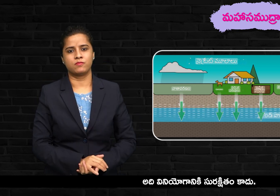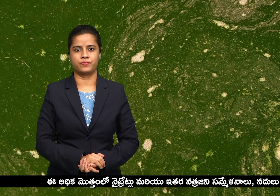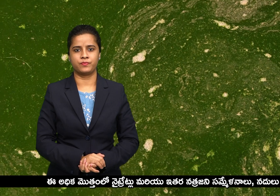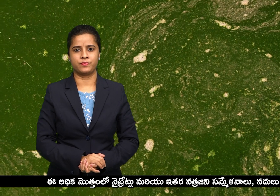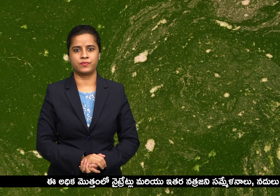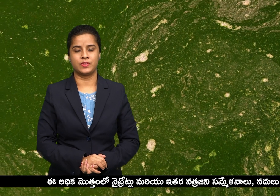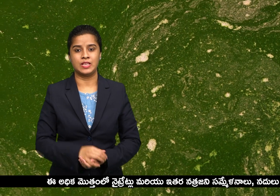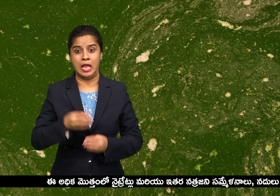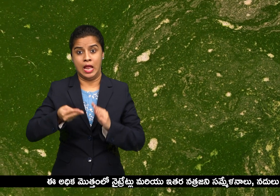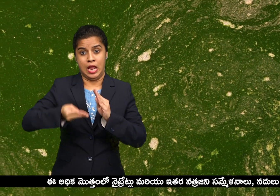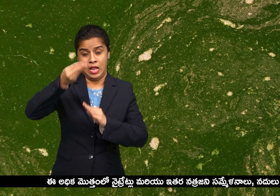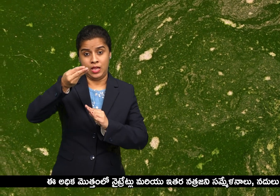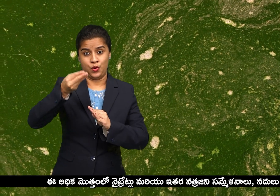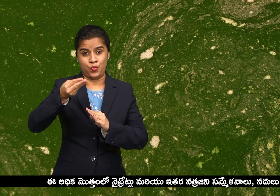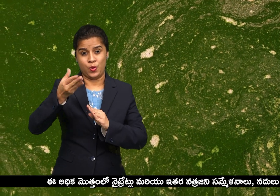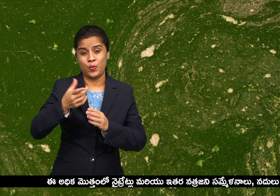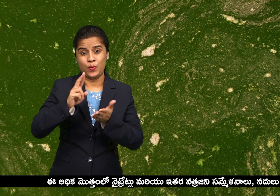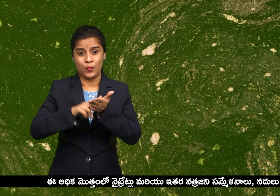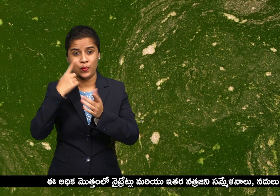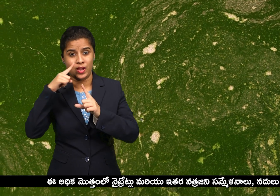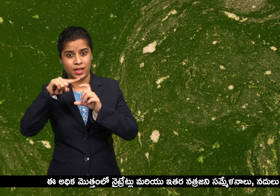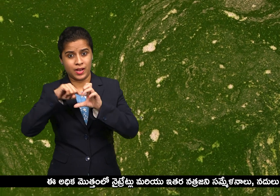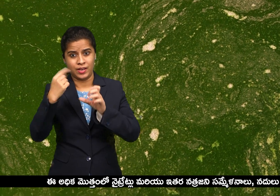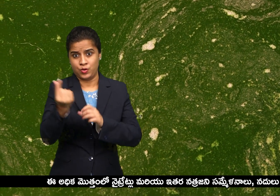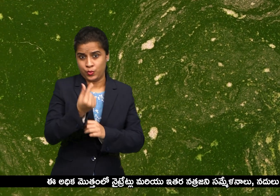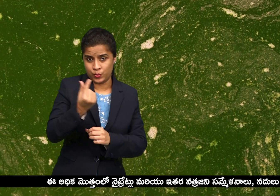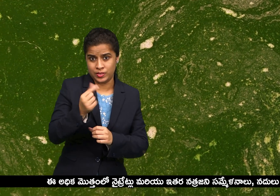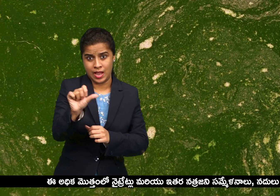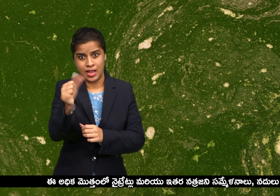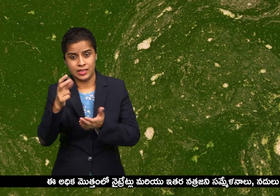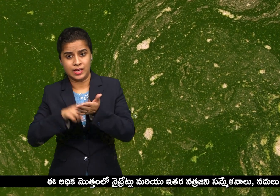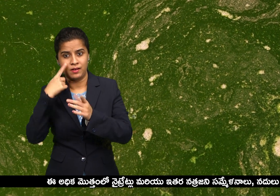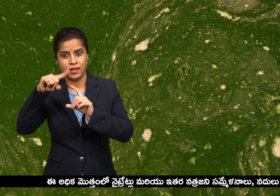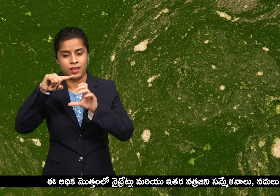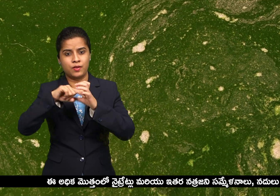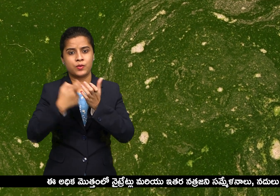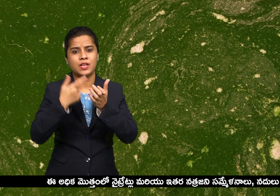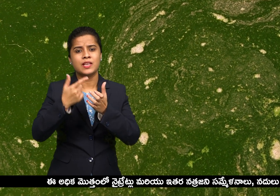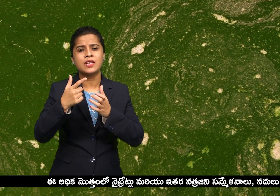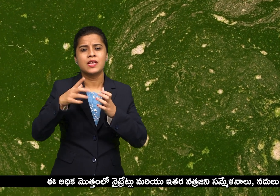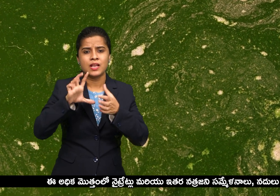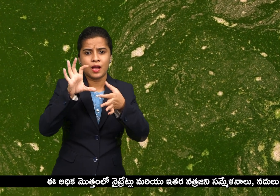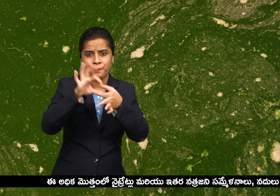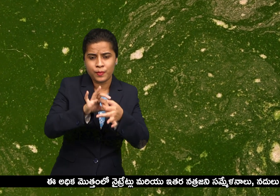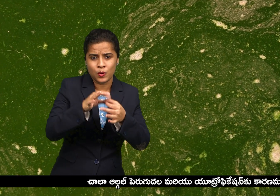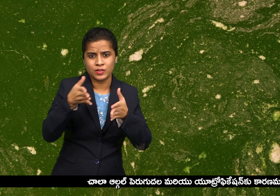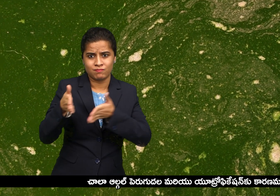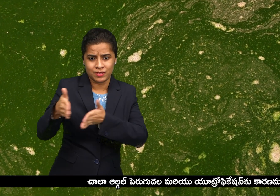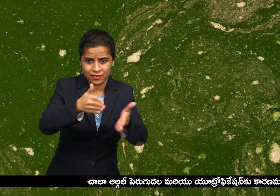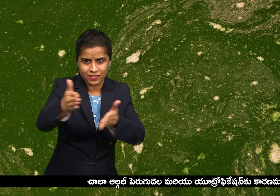ఈ అధిక మొత్తంలో నైట్రేట్లు మరియు ఇతర నత్రజని సమ్మేళనాలు నదులు మరియు సరస్సులలో చాలా